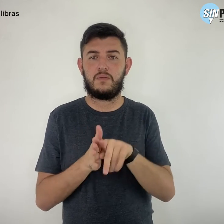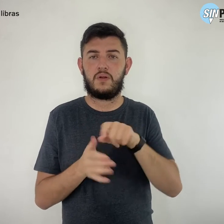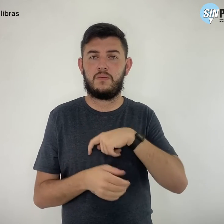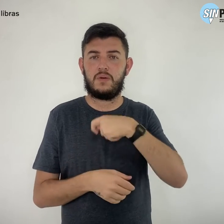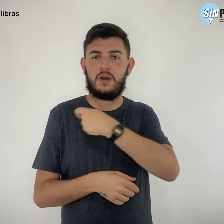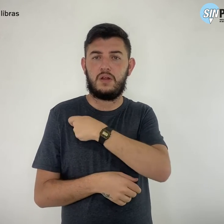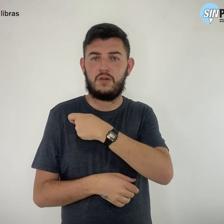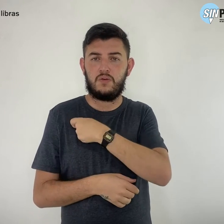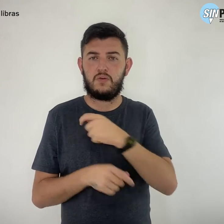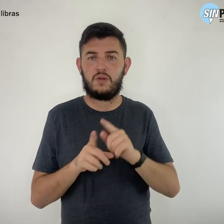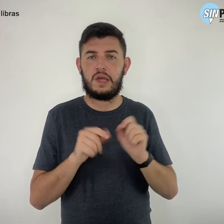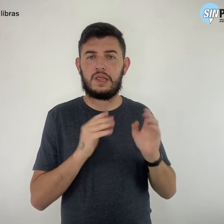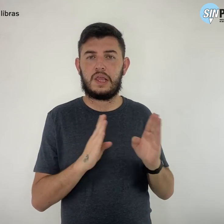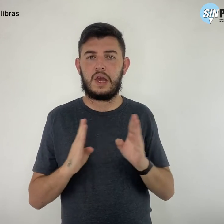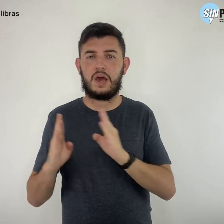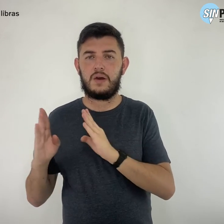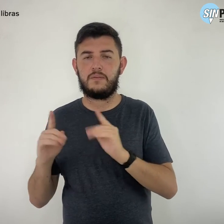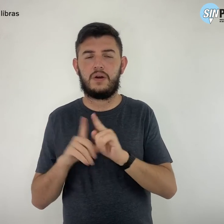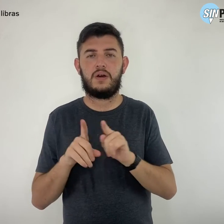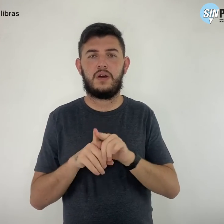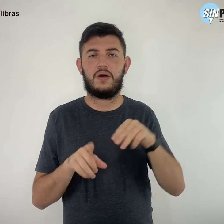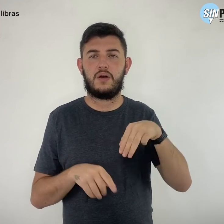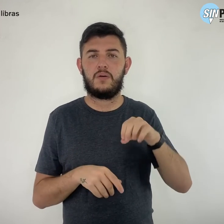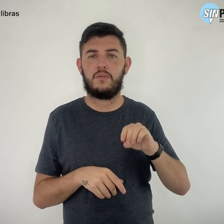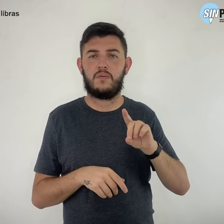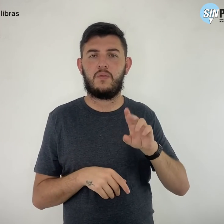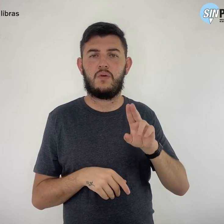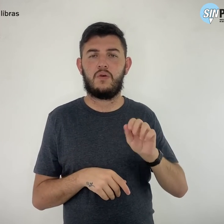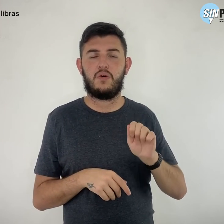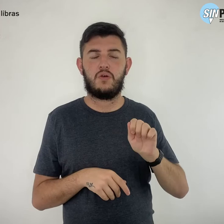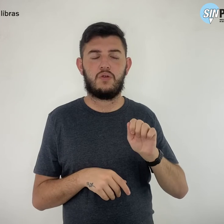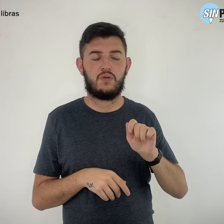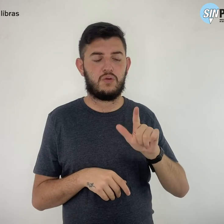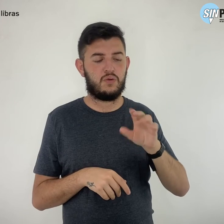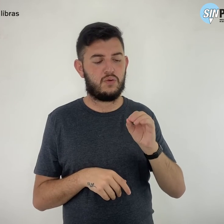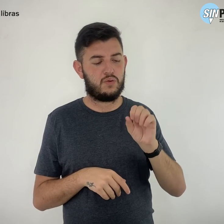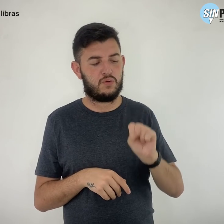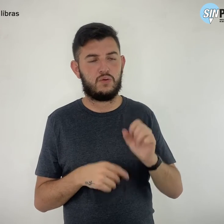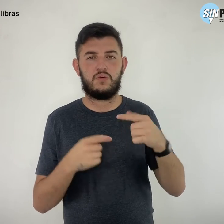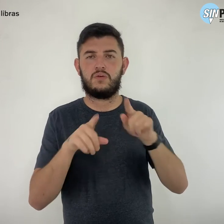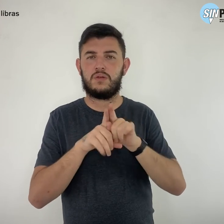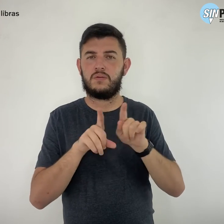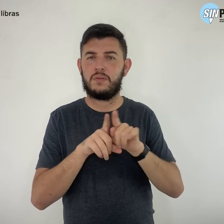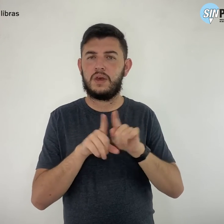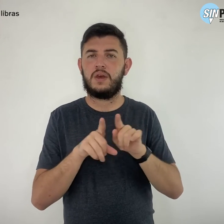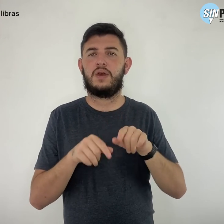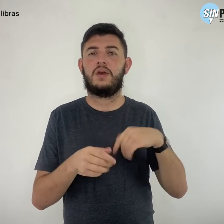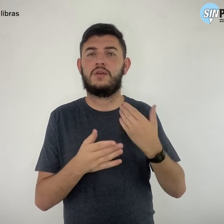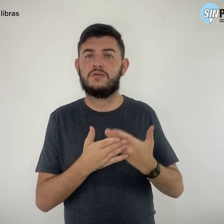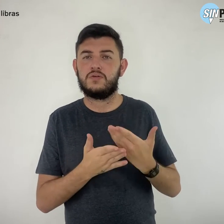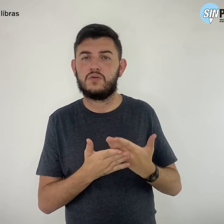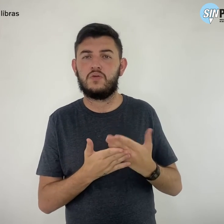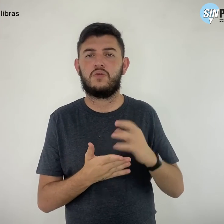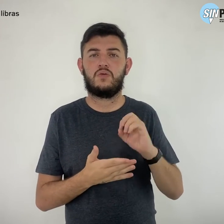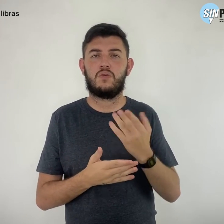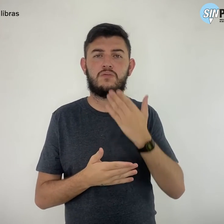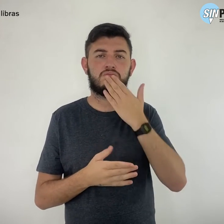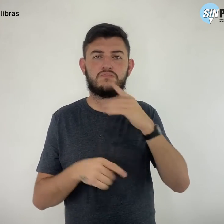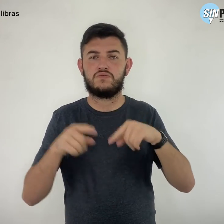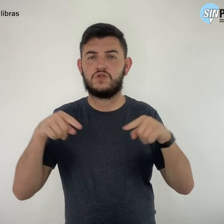etapas, modalidades, duração de jornada e tipos de estabelecimento de ensino, transformou